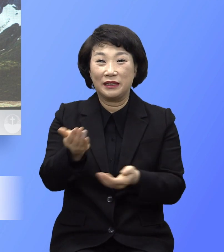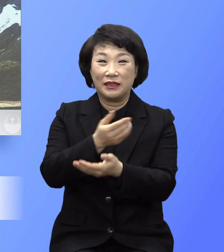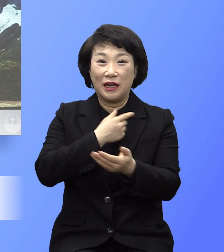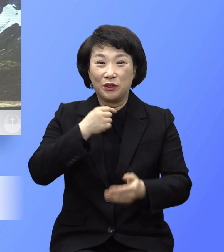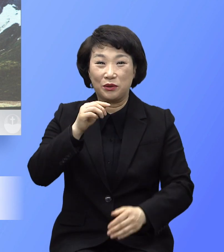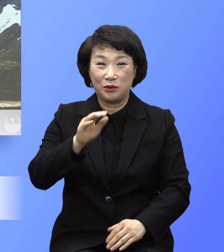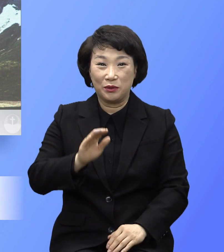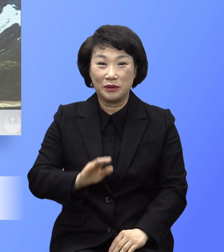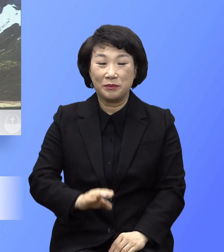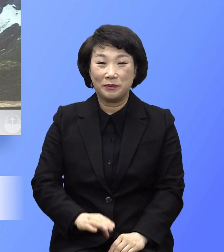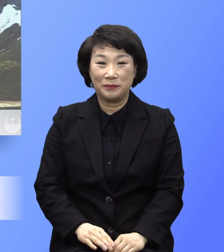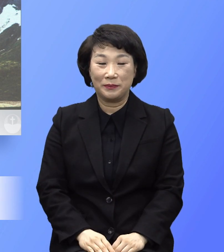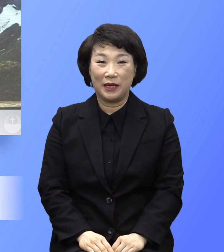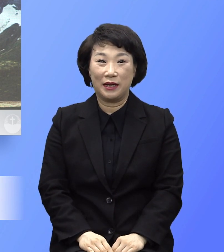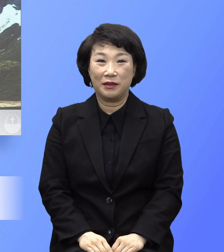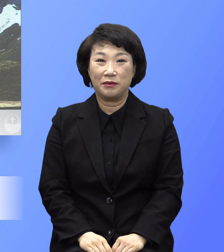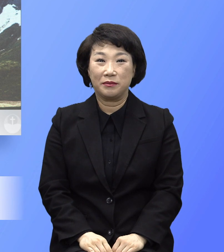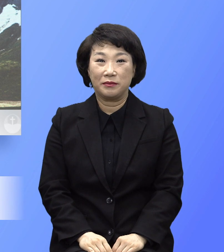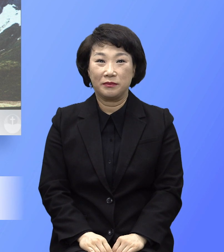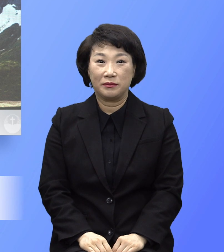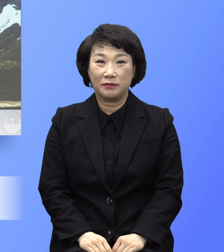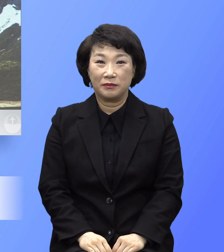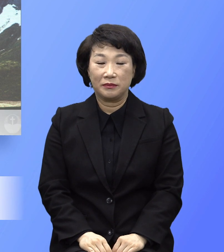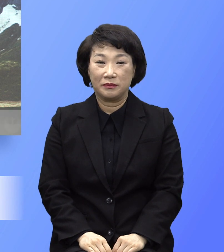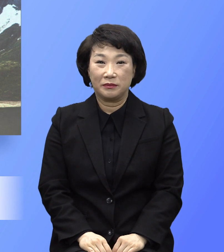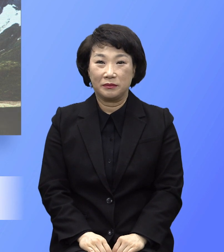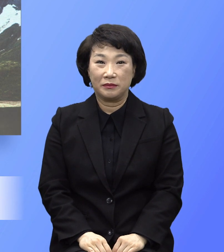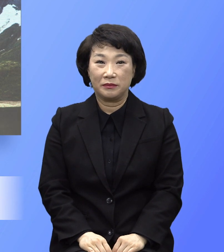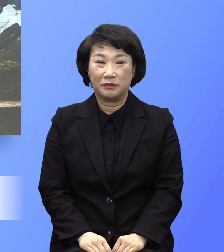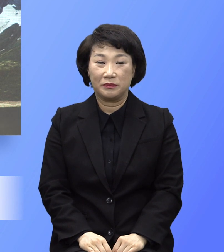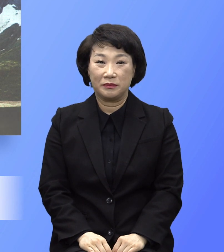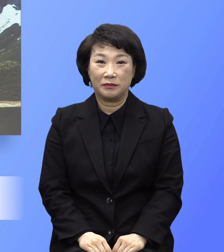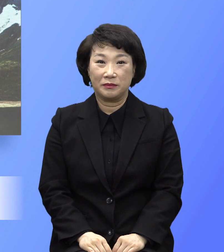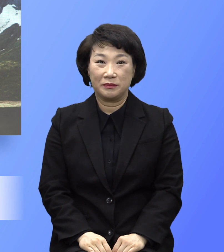은혜를 나누고자 합니다.